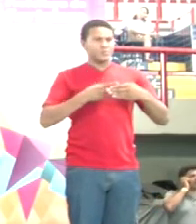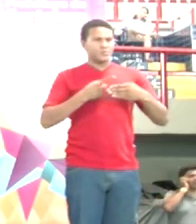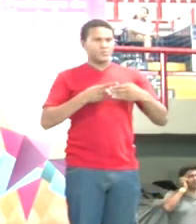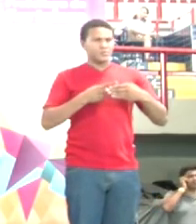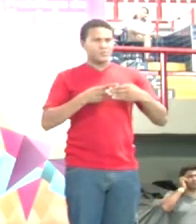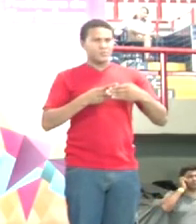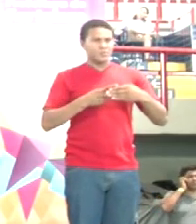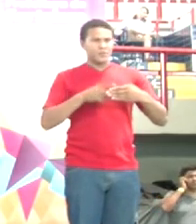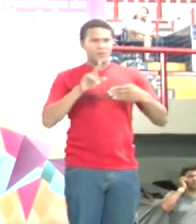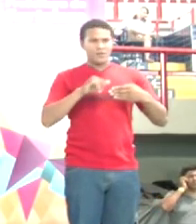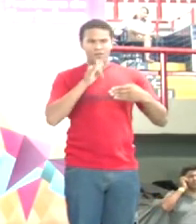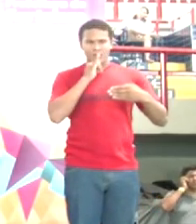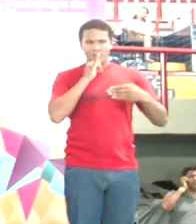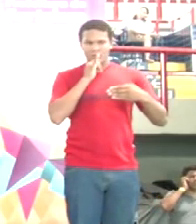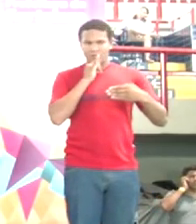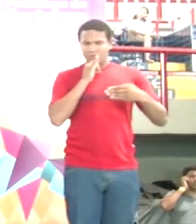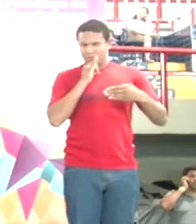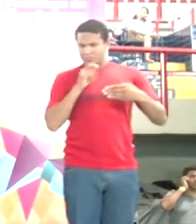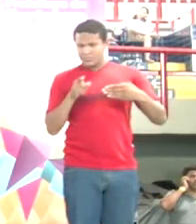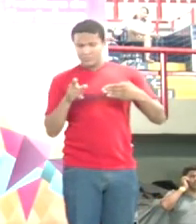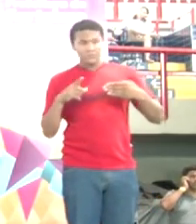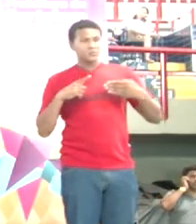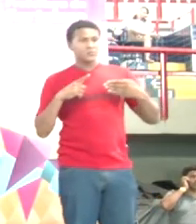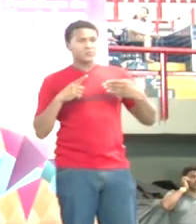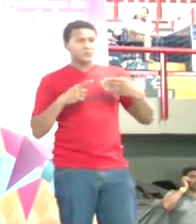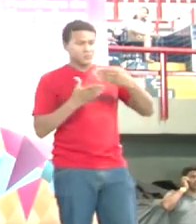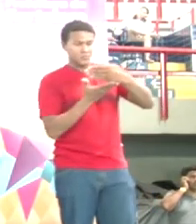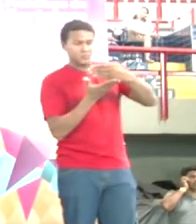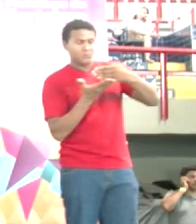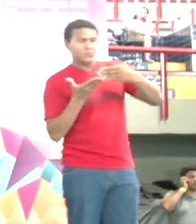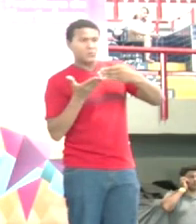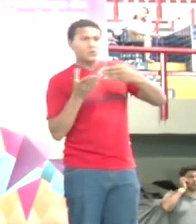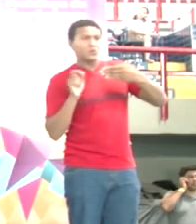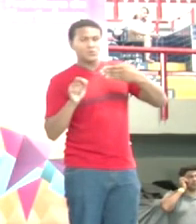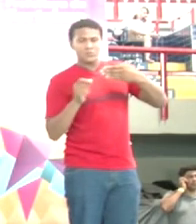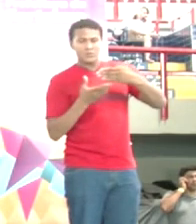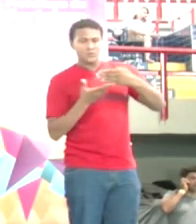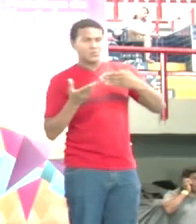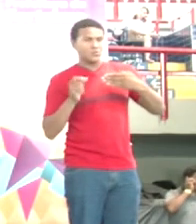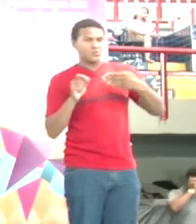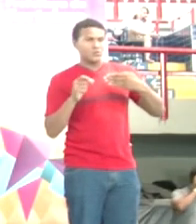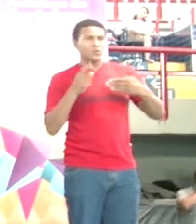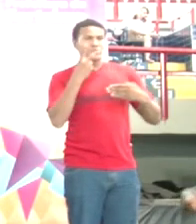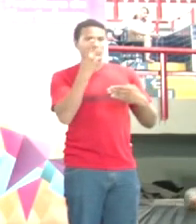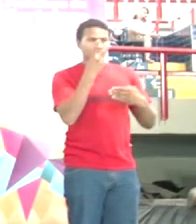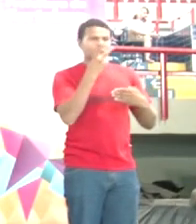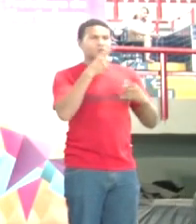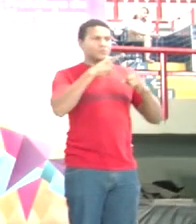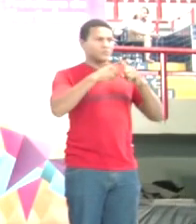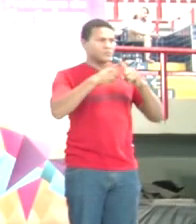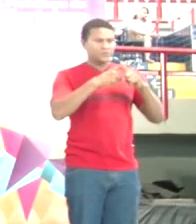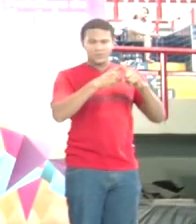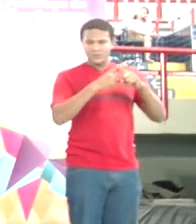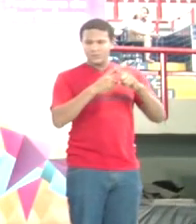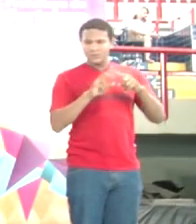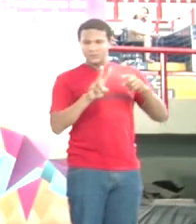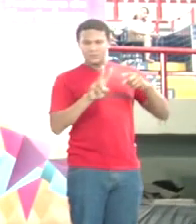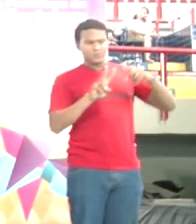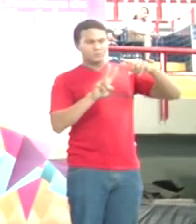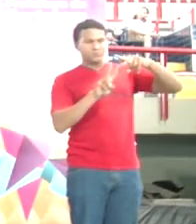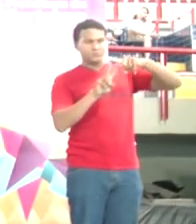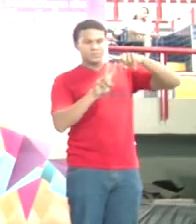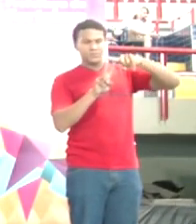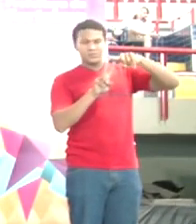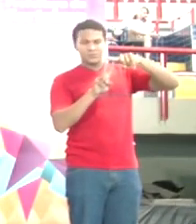O comprimento de um círculo é dado por qual fórmula? 2 vezes π vezes r. Tá